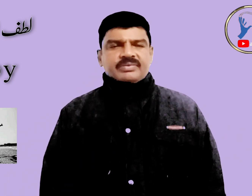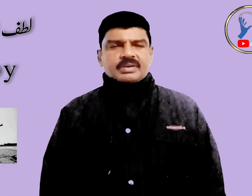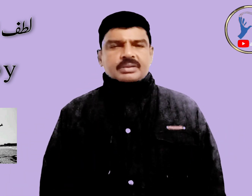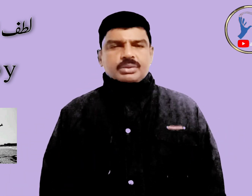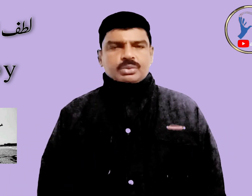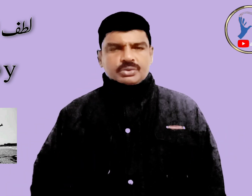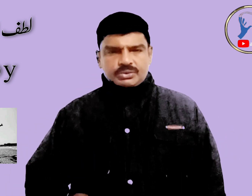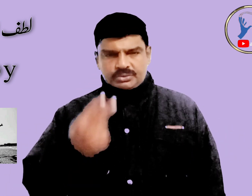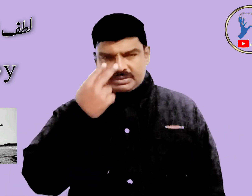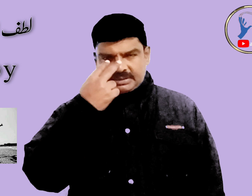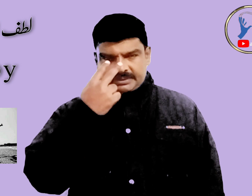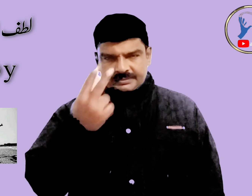लुत्फ अंदोज होना,